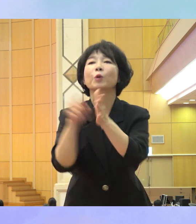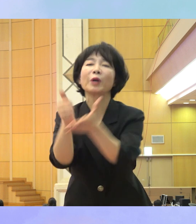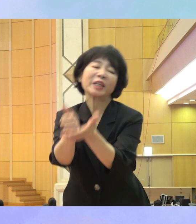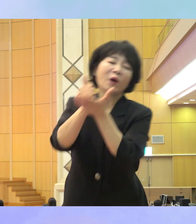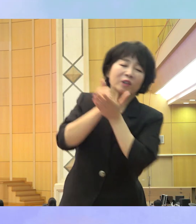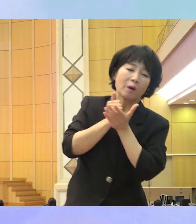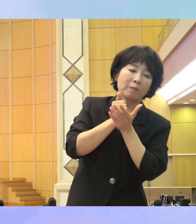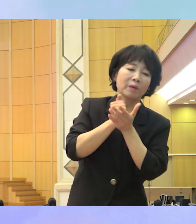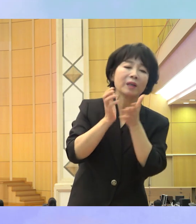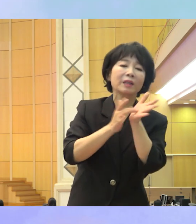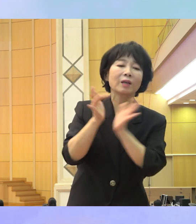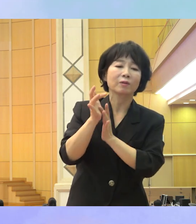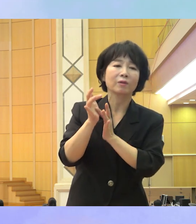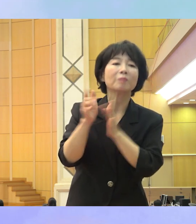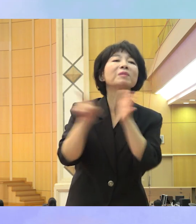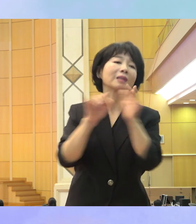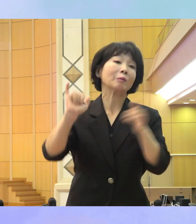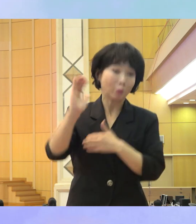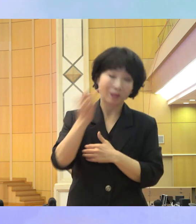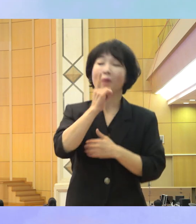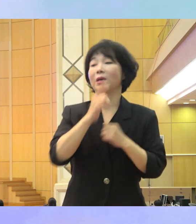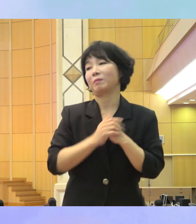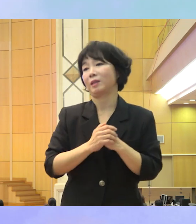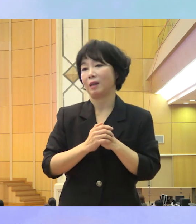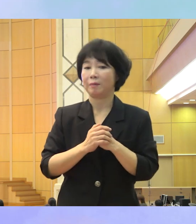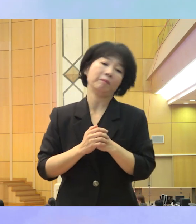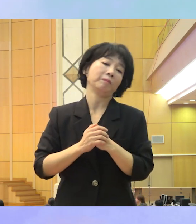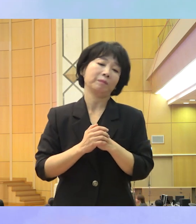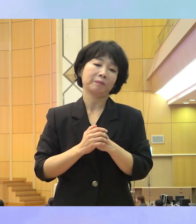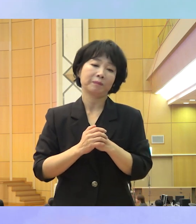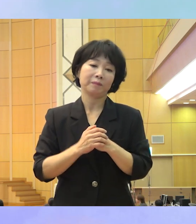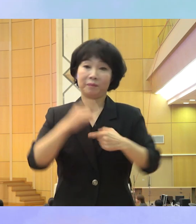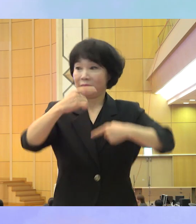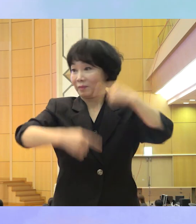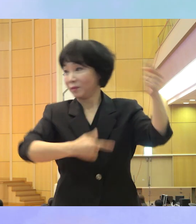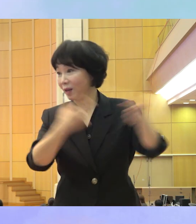영접하고 예수 믿는 사람이 되었잖아. 다시 한번 옆에 분들에게,